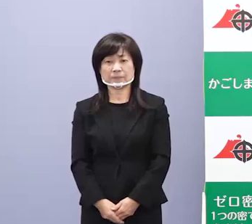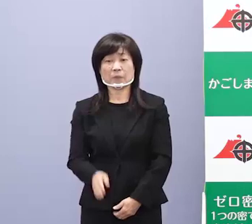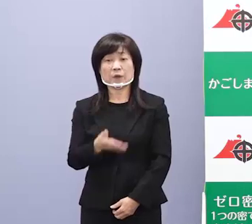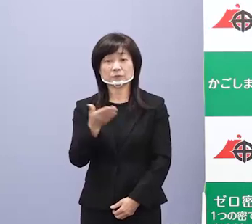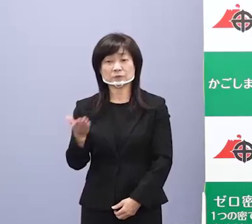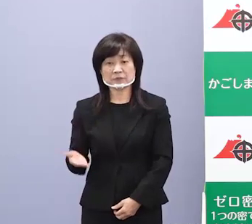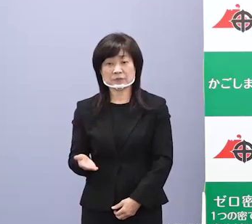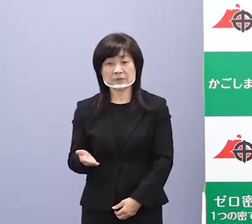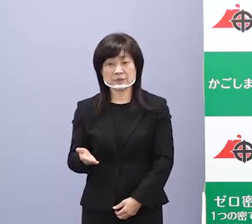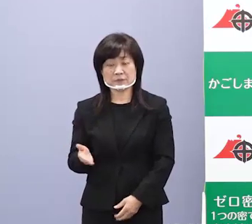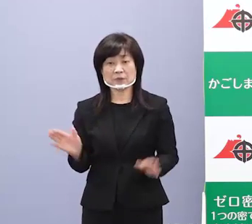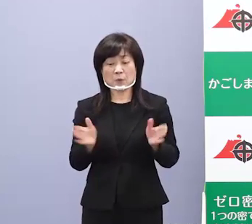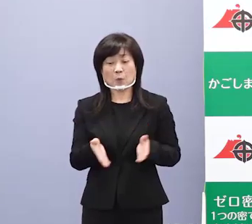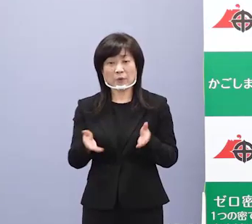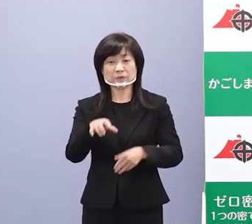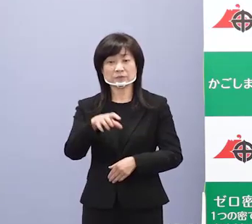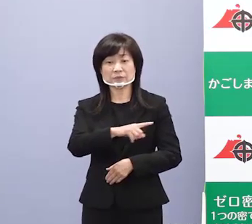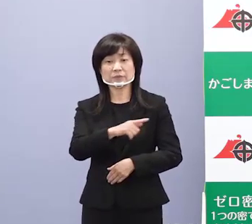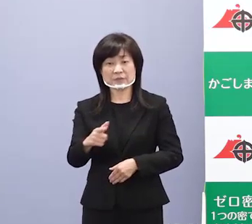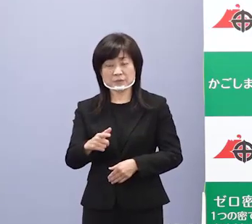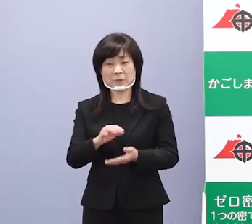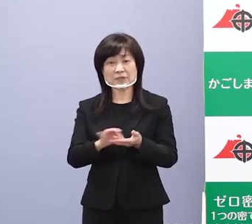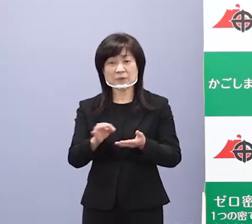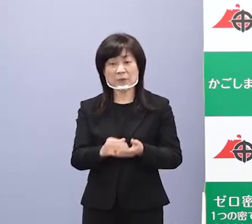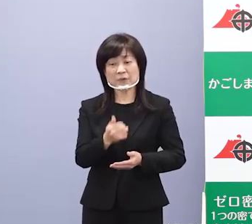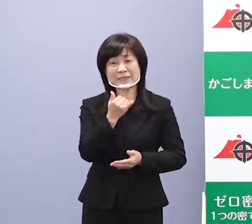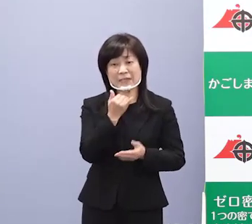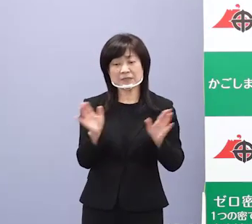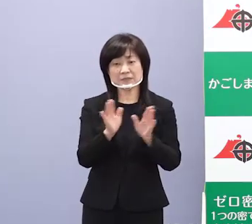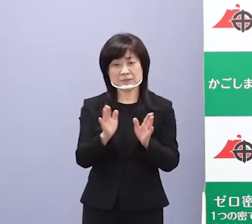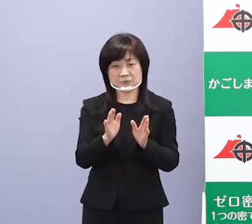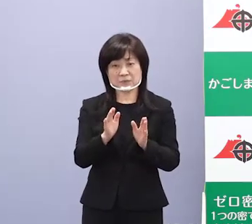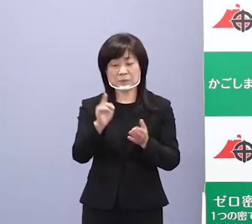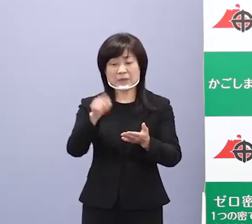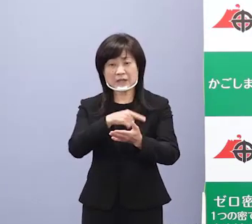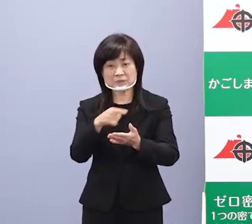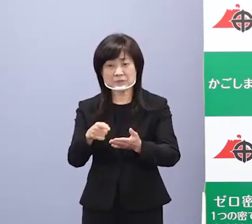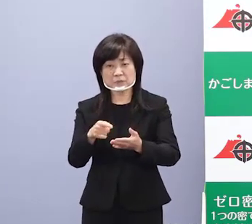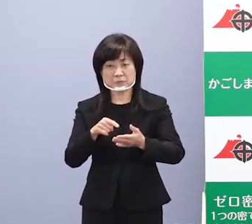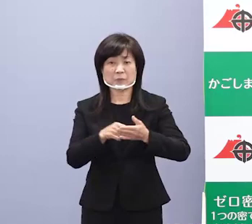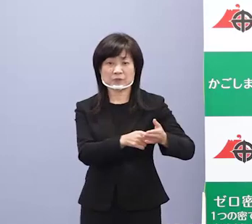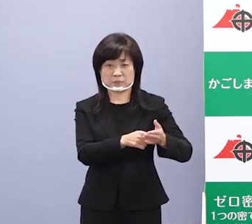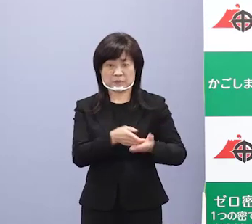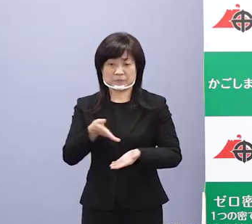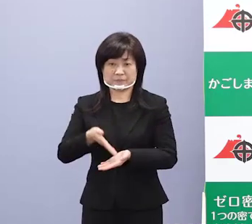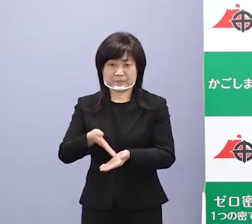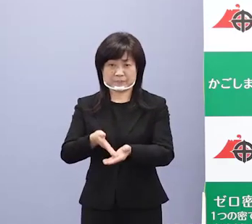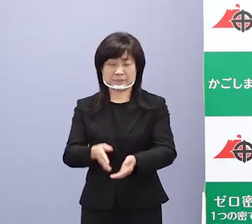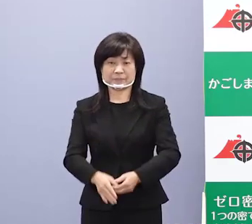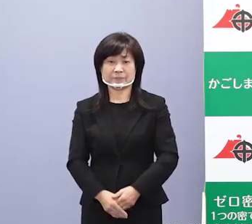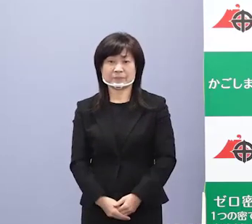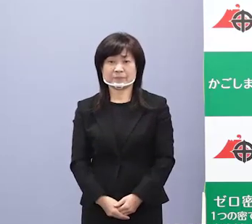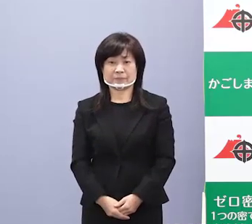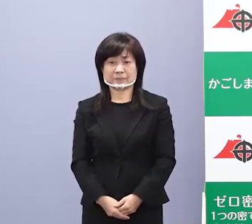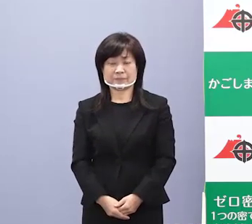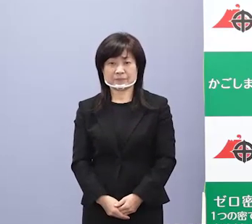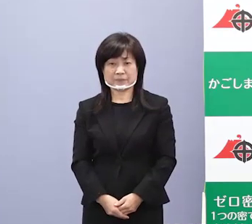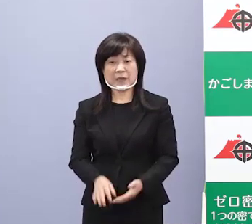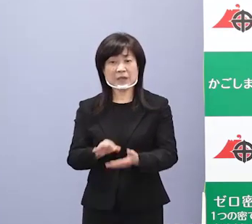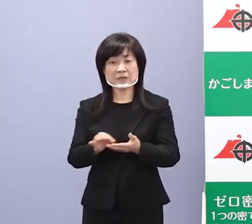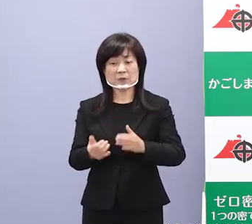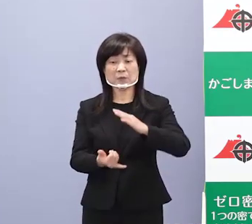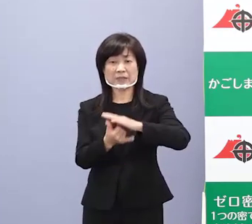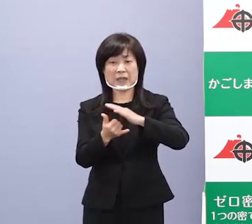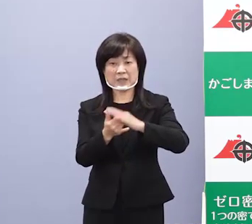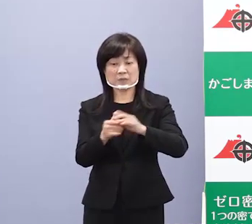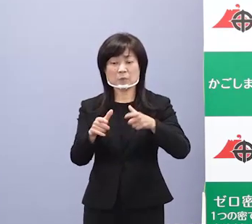次に保育所等の利用待機児童の解消に向けた取り組みについてご説明いたします。利用定員拡